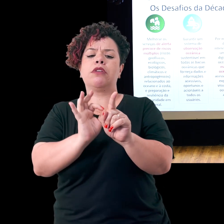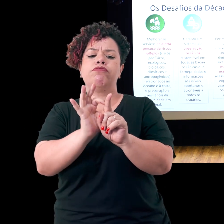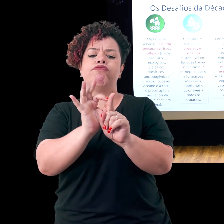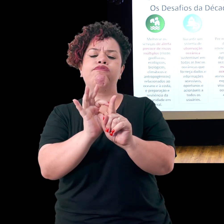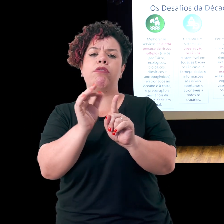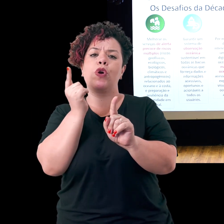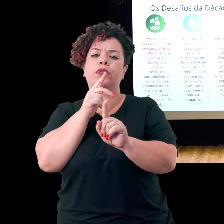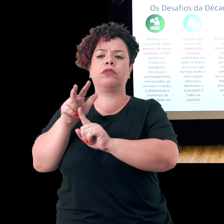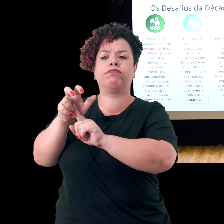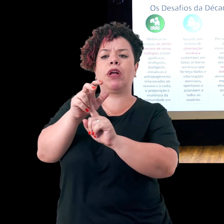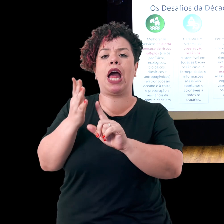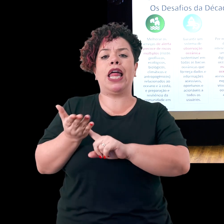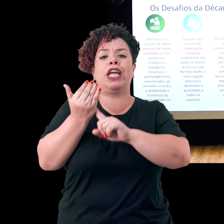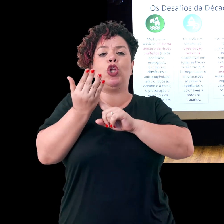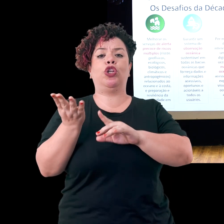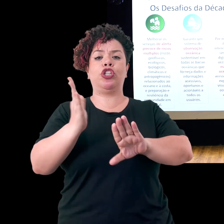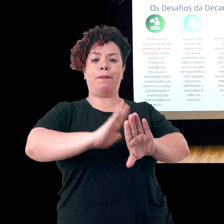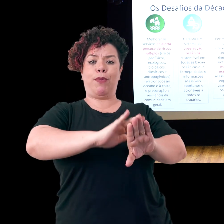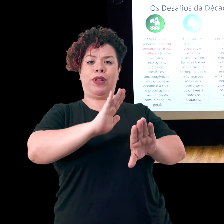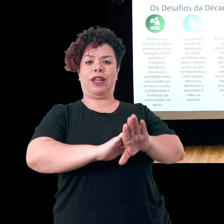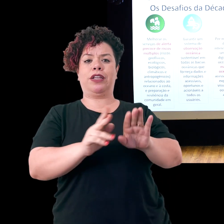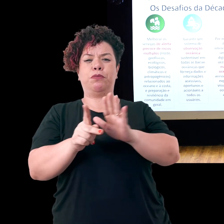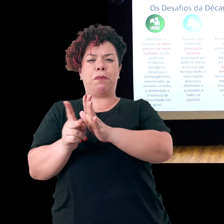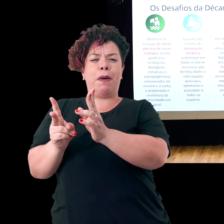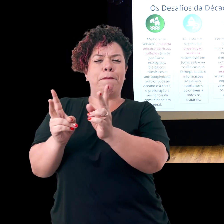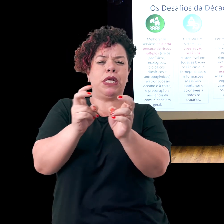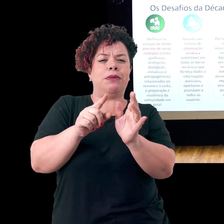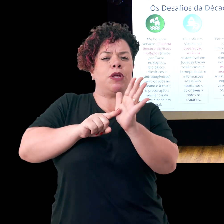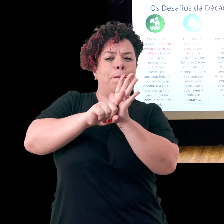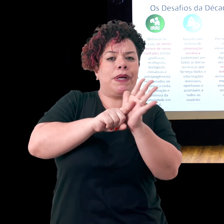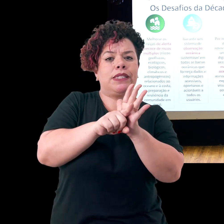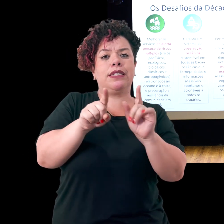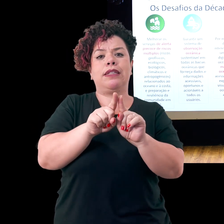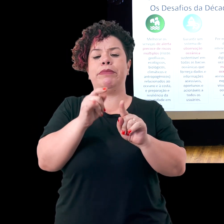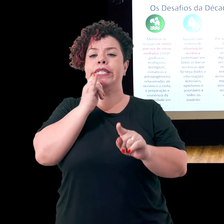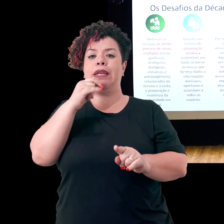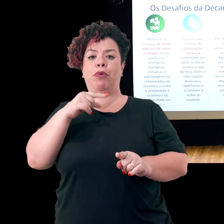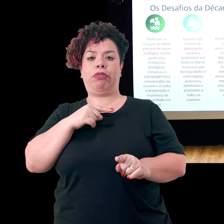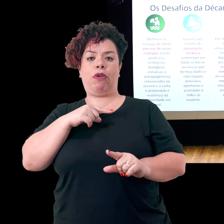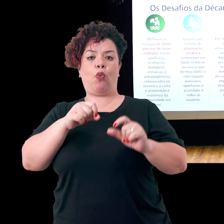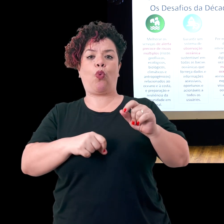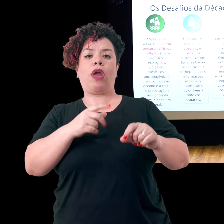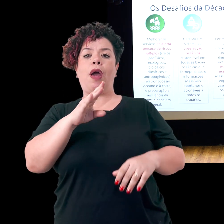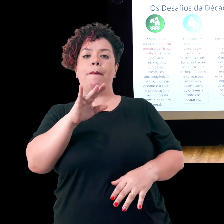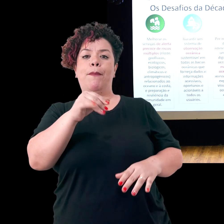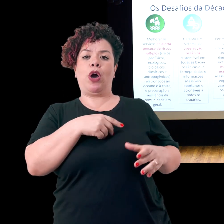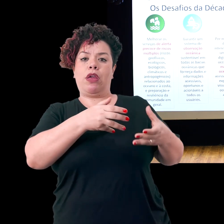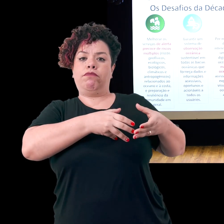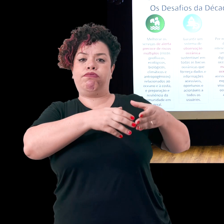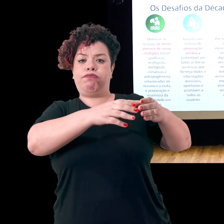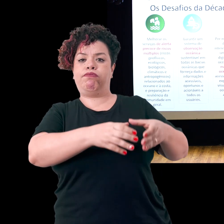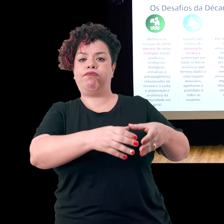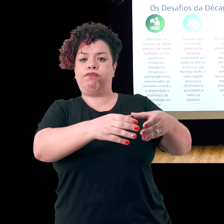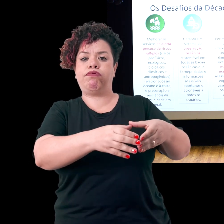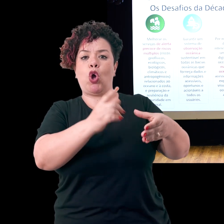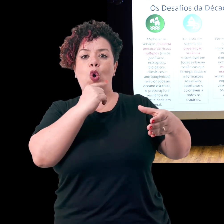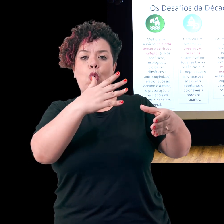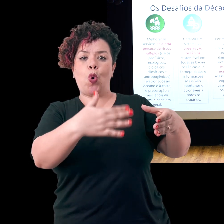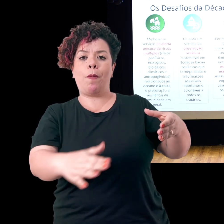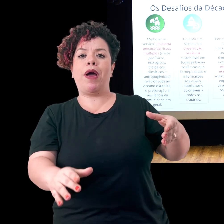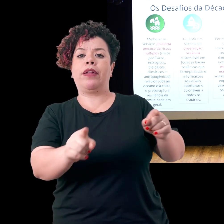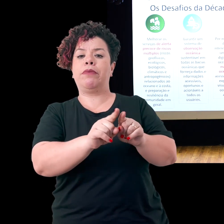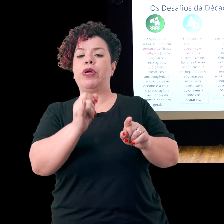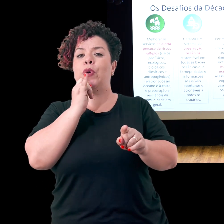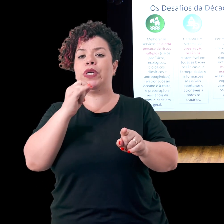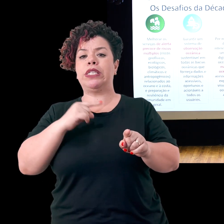é que desenvolve a tecnologia que está por trás dessas observações que você vai ter numa boia ou num TDBit, né, num pequeno sensor